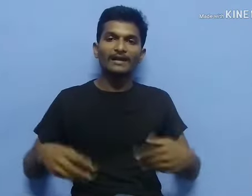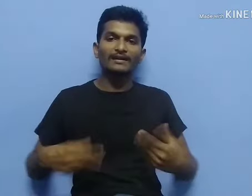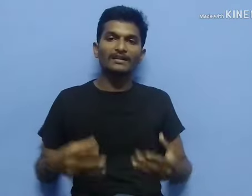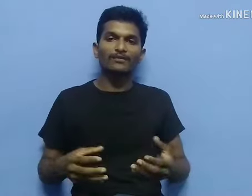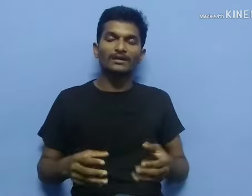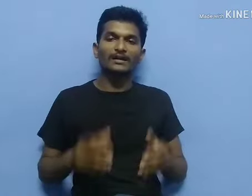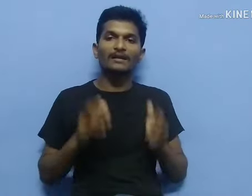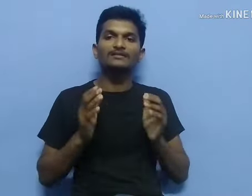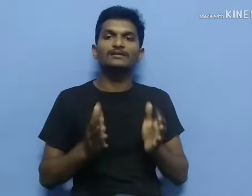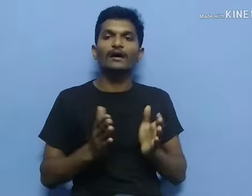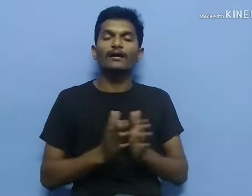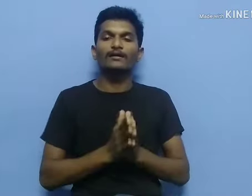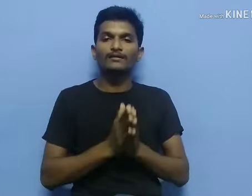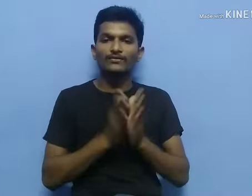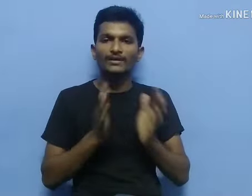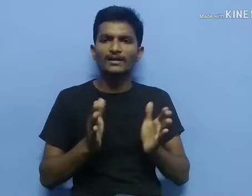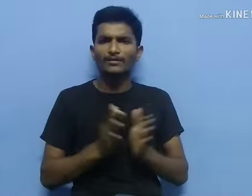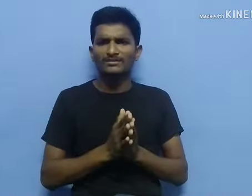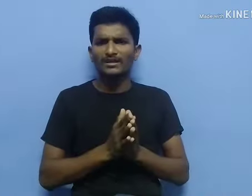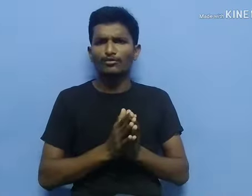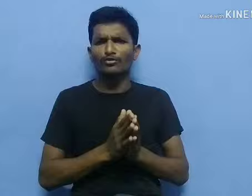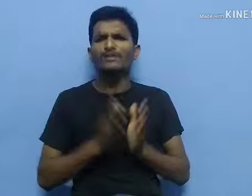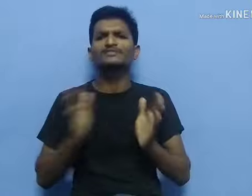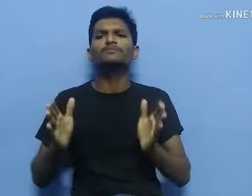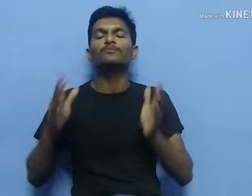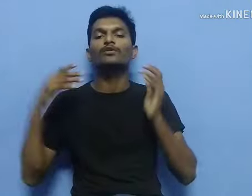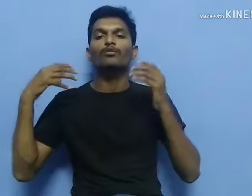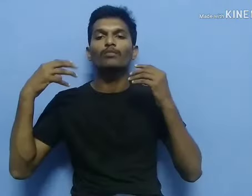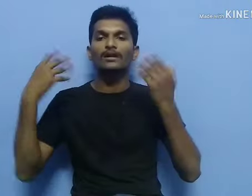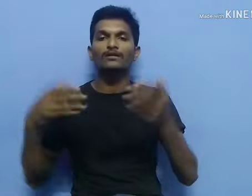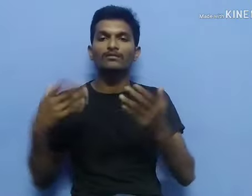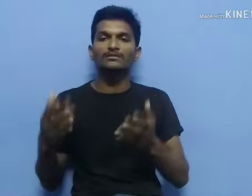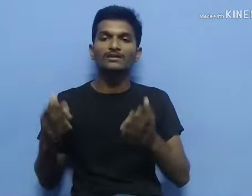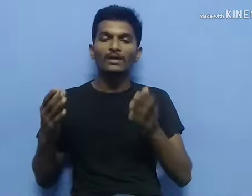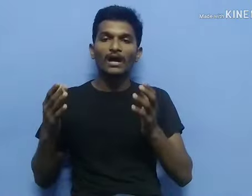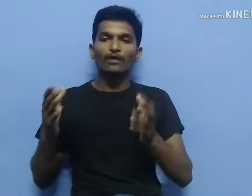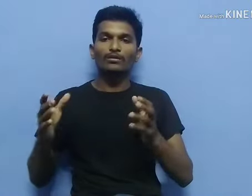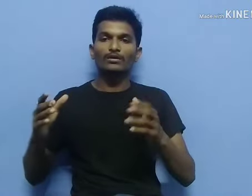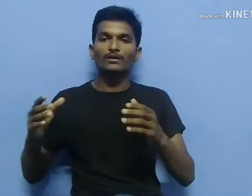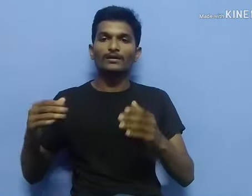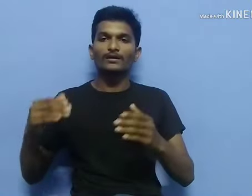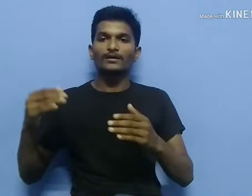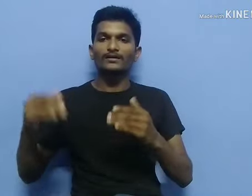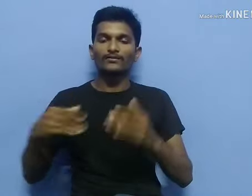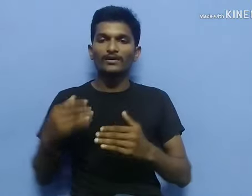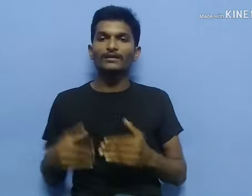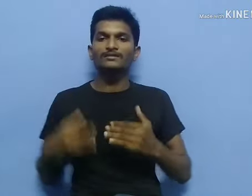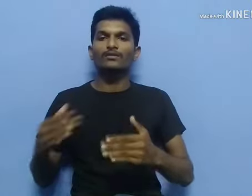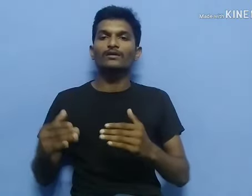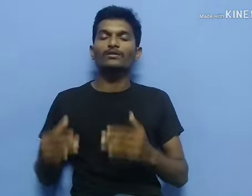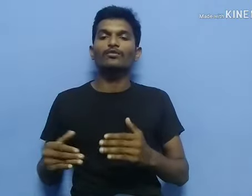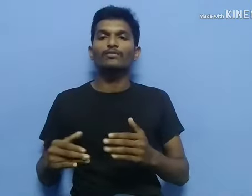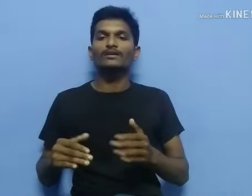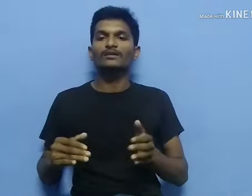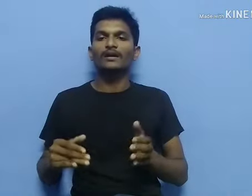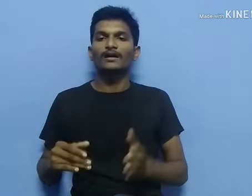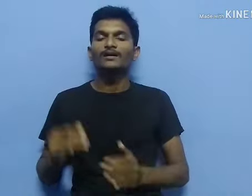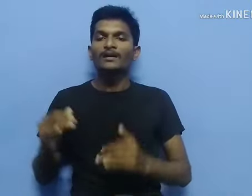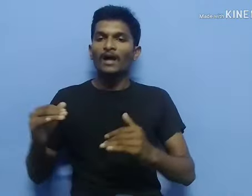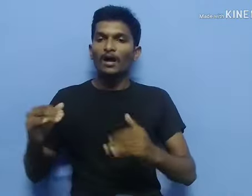அழட்டிக்க மாட்டாங்க. ஆனா இது ஃபிட்டா இருக்க பசங்க என்ன பண்ணுவாங்கன்னா, ஜிம்ல ரொம்ப நேரம் வந்து அவங்களோட ஃபிட்னஸோட இருக்கணும் அப்படிங்கிறதுக்காக அவங்க